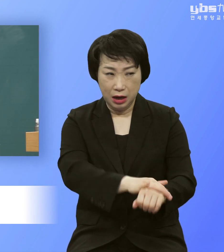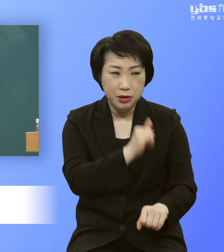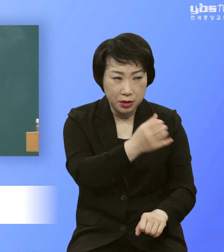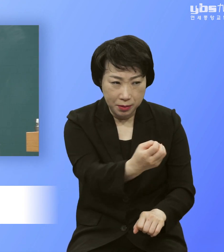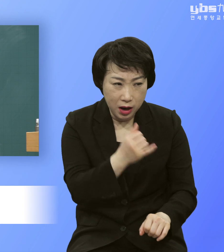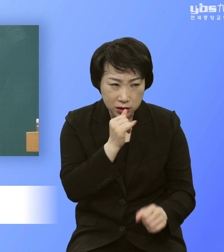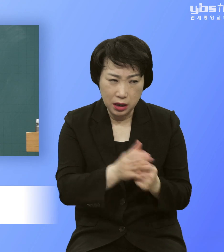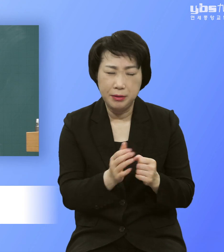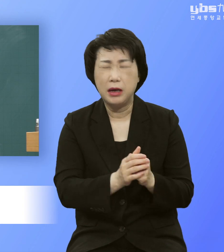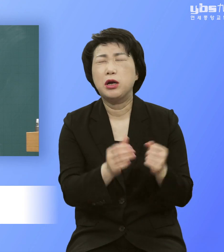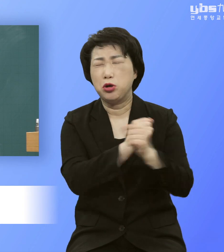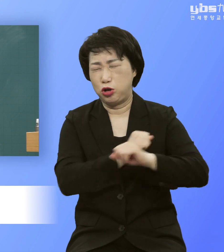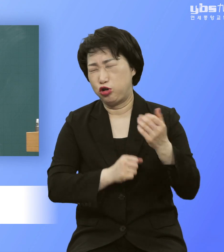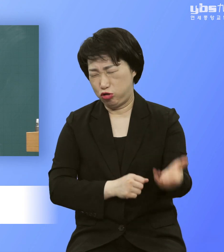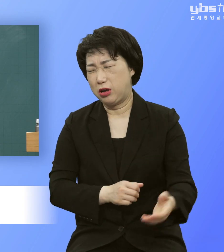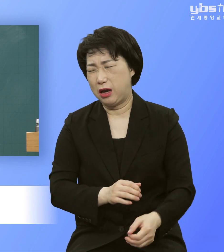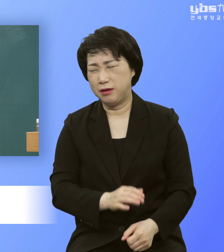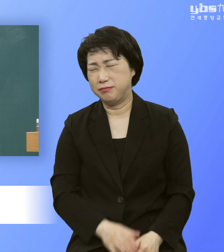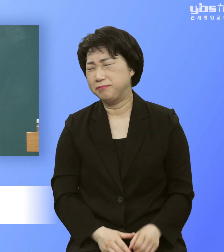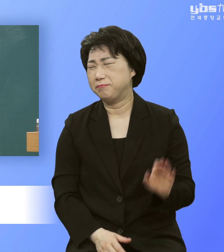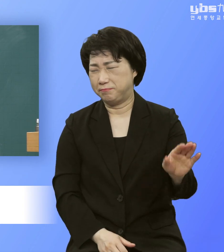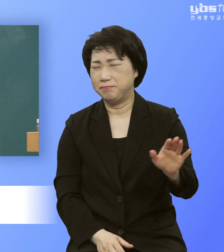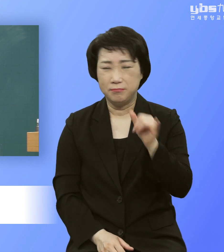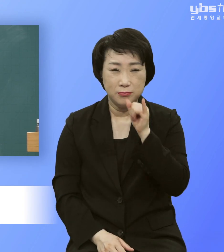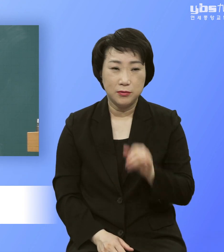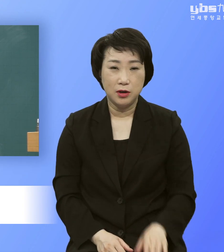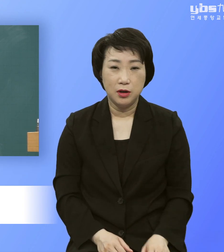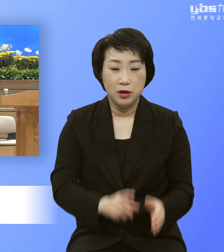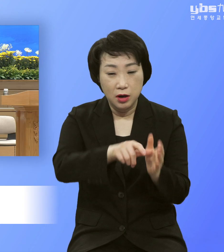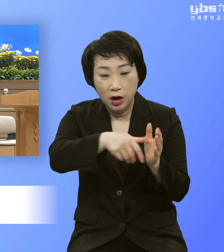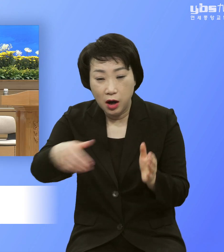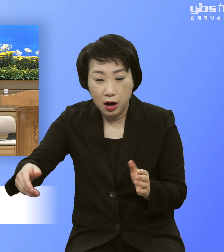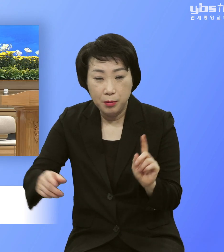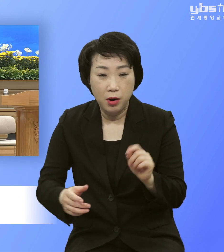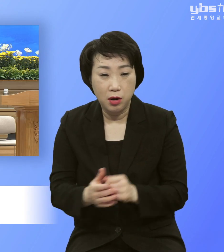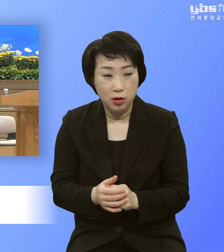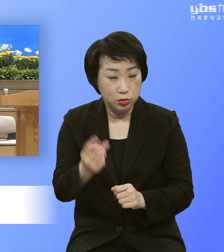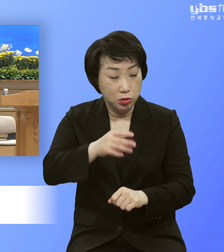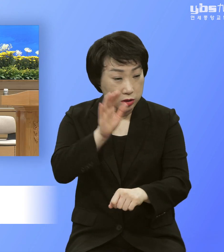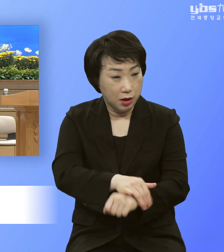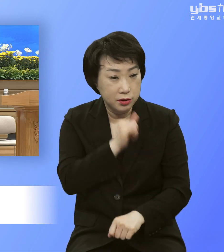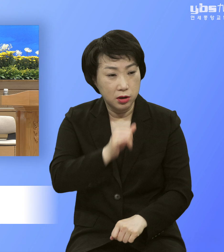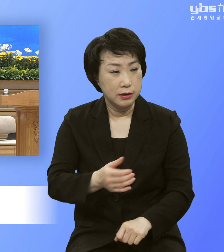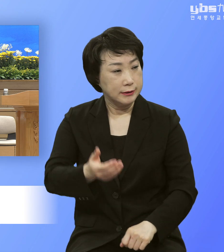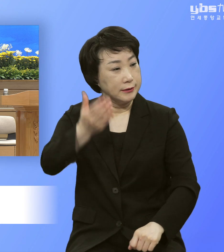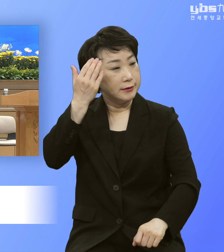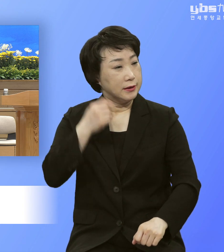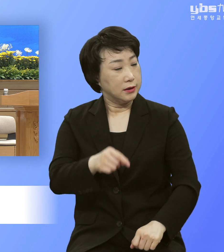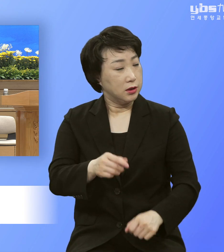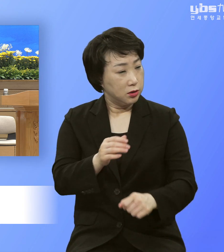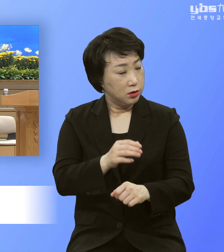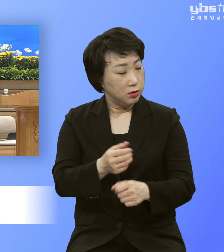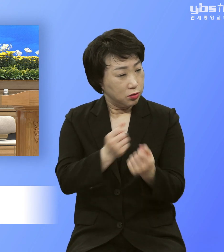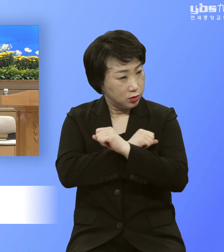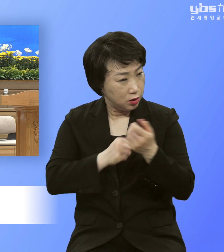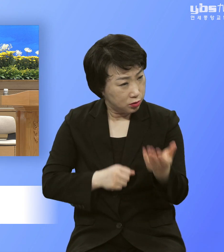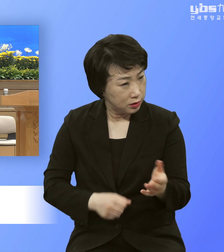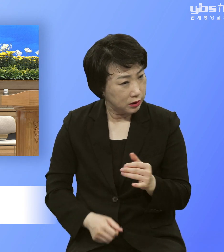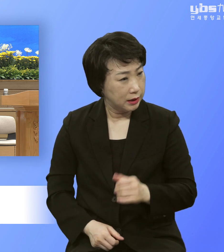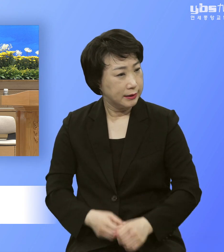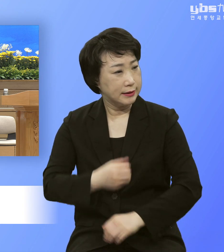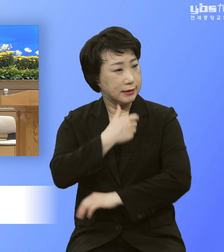잘못했다고 비니까 용서하겠다 그래요. 나도 쪼다보면 먼저 용서했더니 성경에 뭐라고 돼